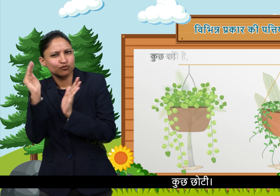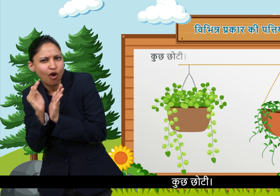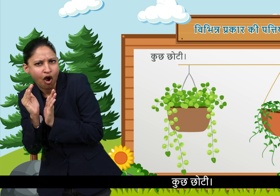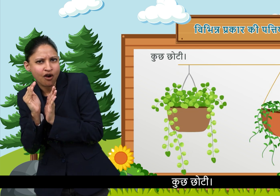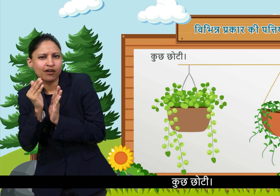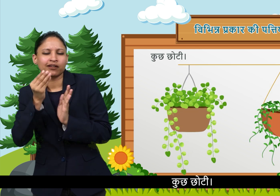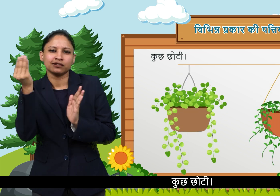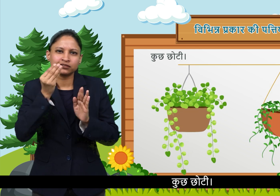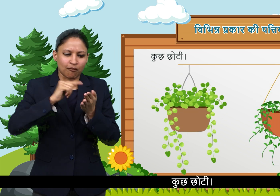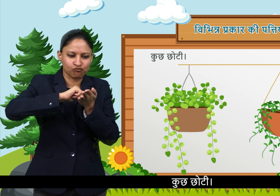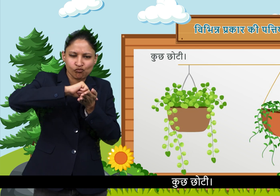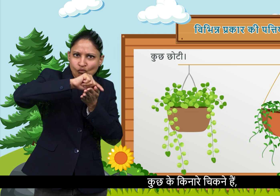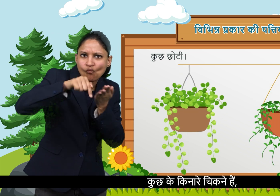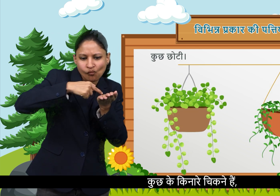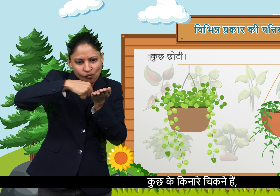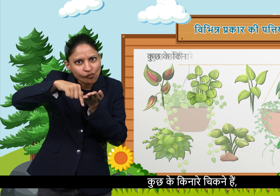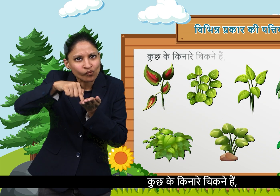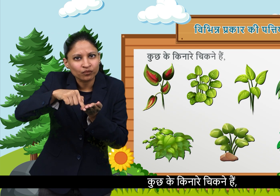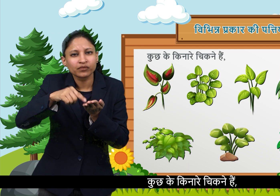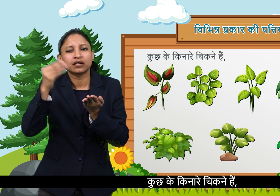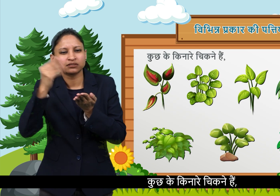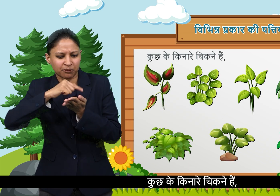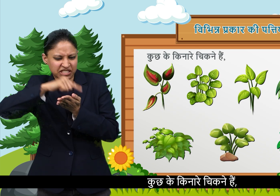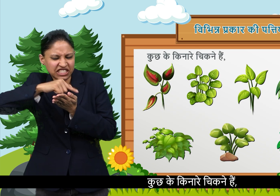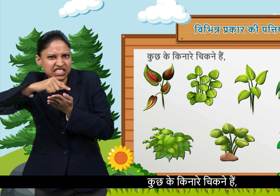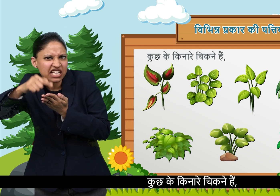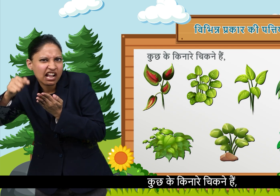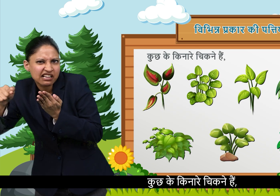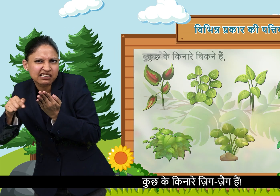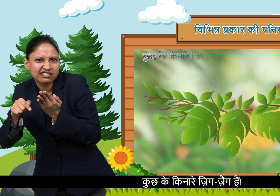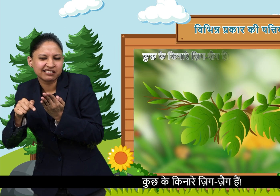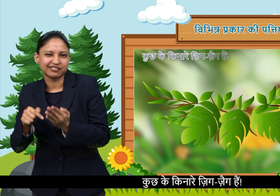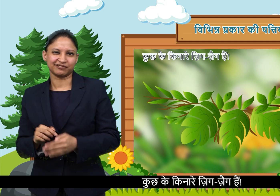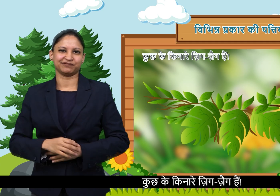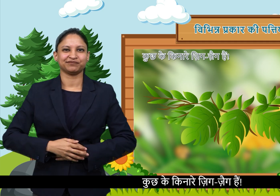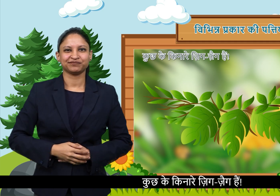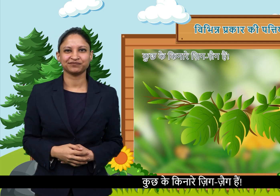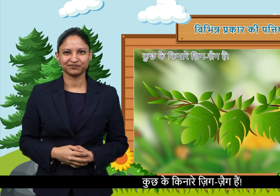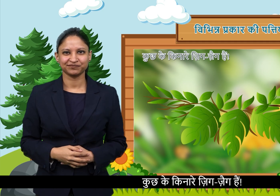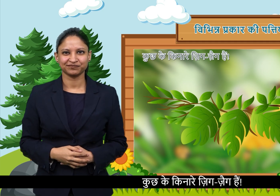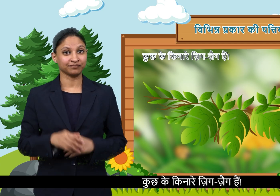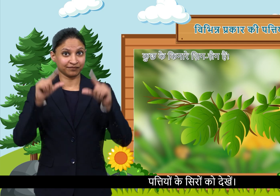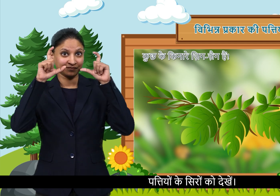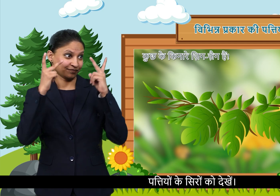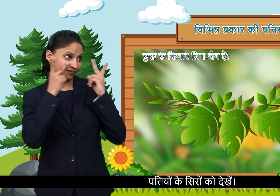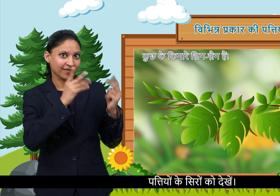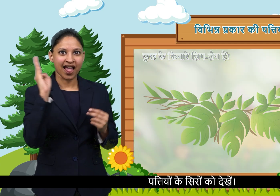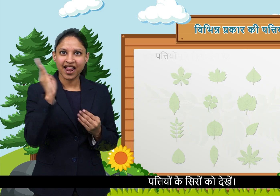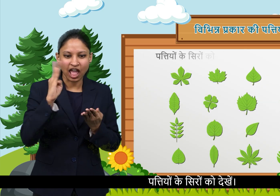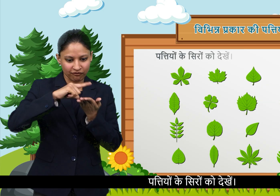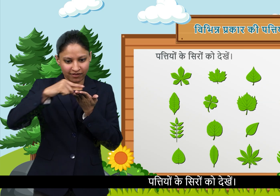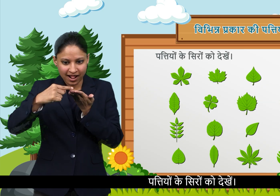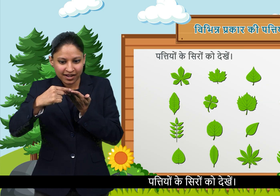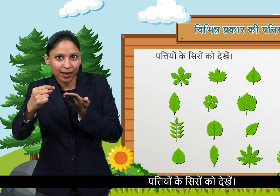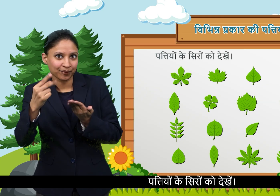कुछ छोटी, कुछ के किनारे चिकने हैं, कुछ के किनारे जिगजैग है। पत्तियों के सिरों